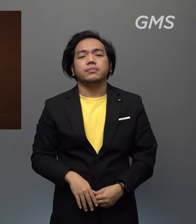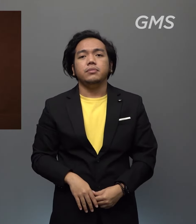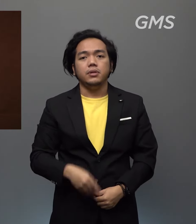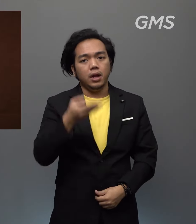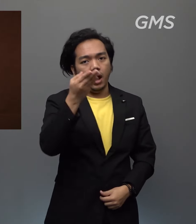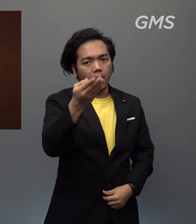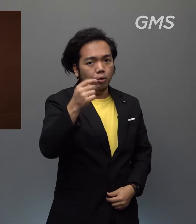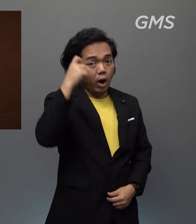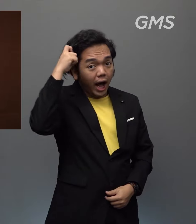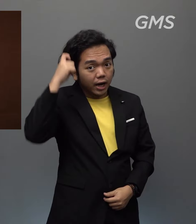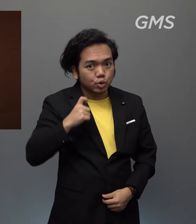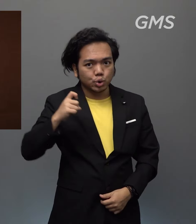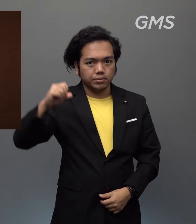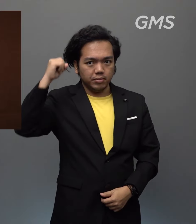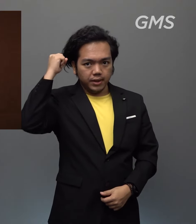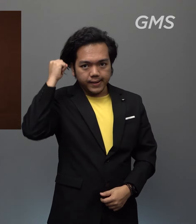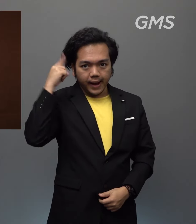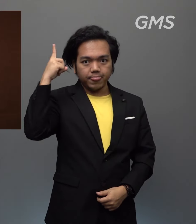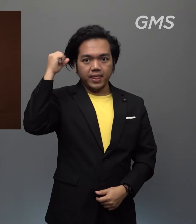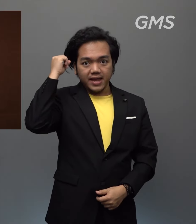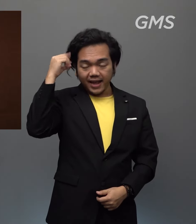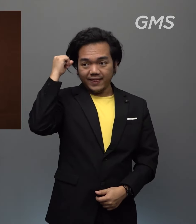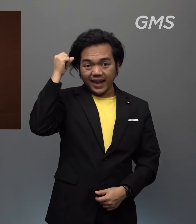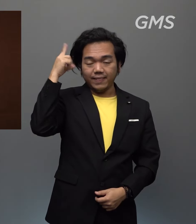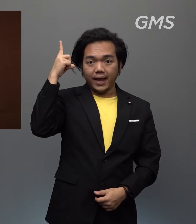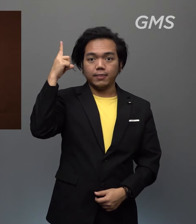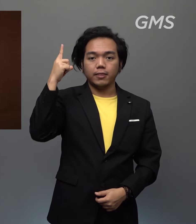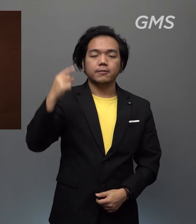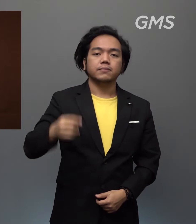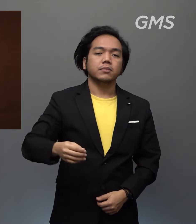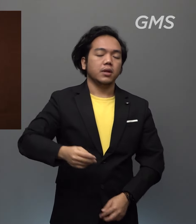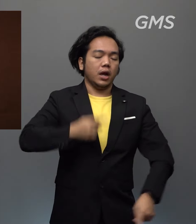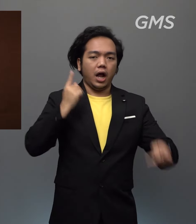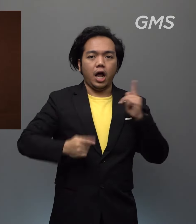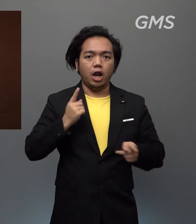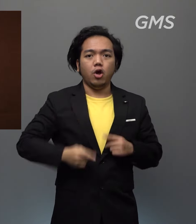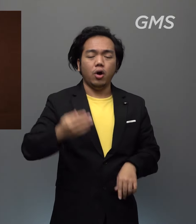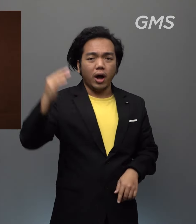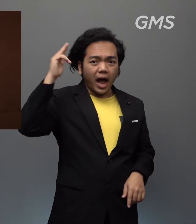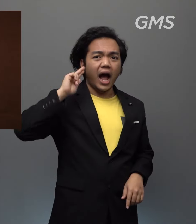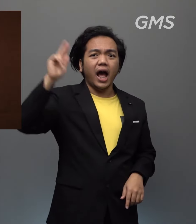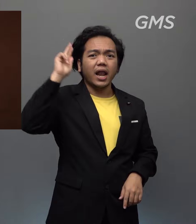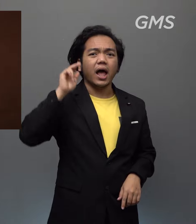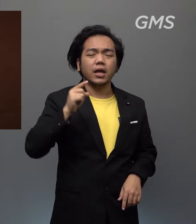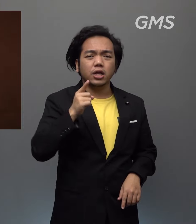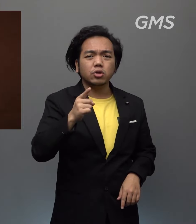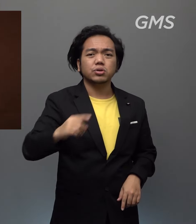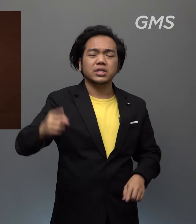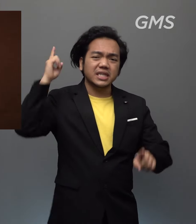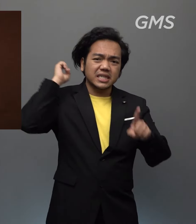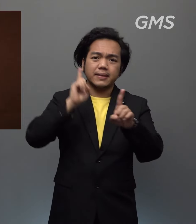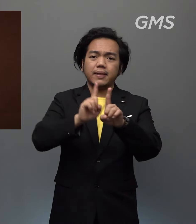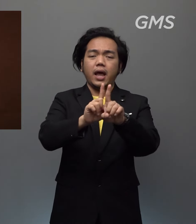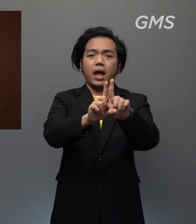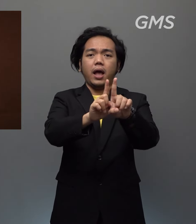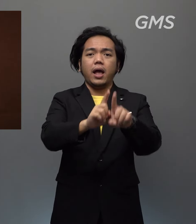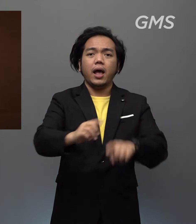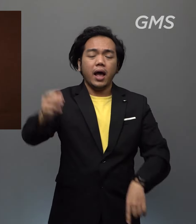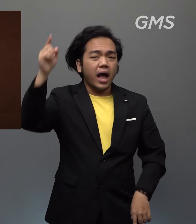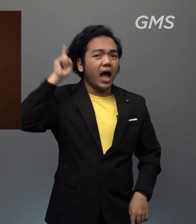Ingatlah bahwa Allah yang memanggil kita adalah Allah yang setia. Allah yang mendengar setiap seruan doa